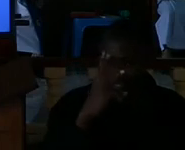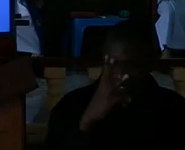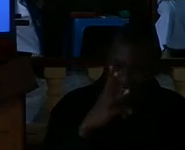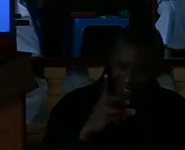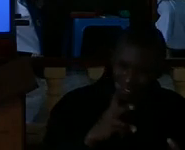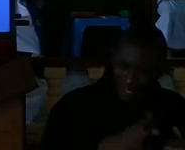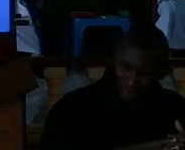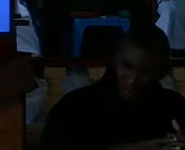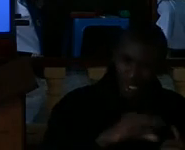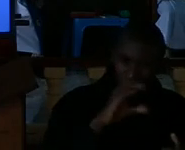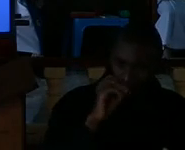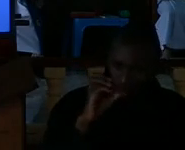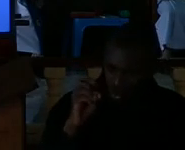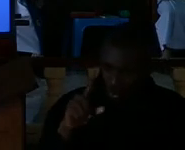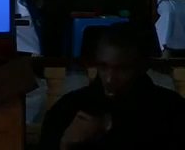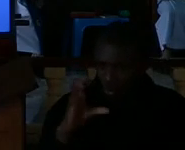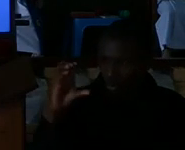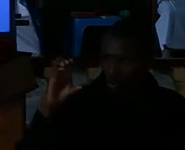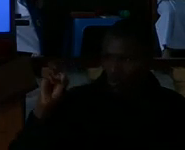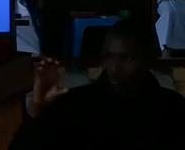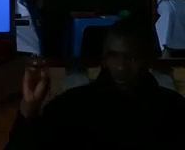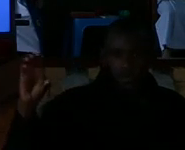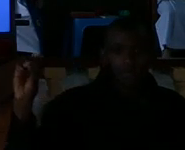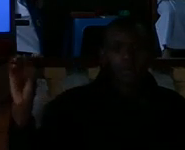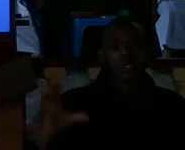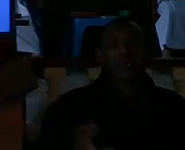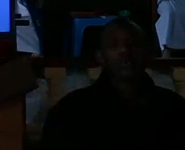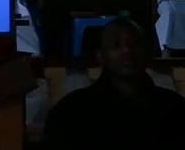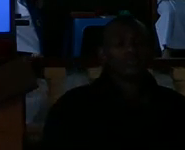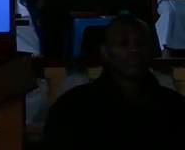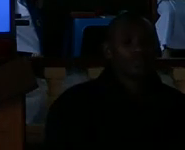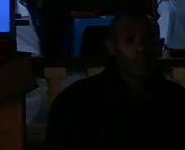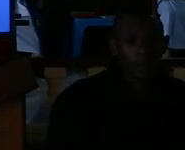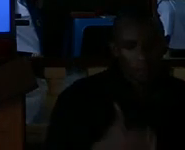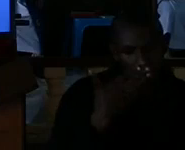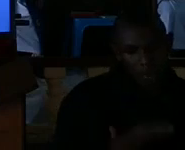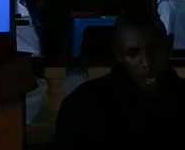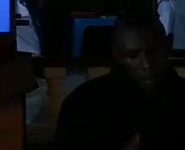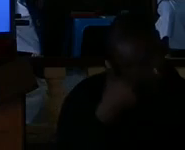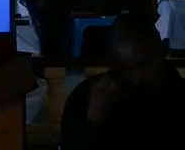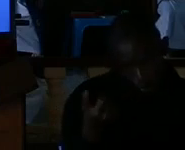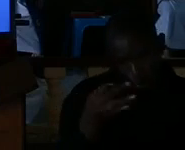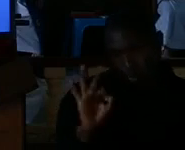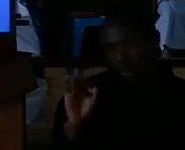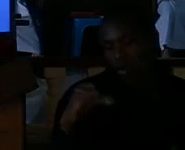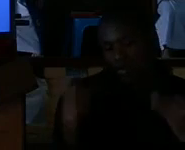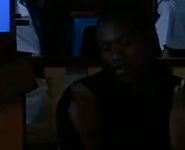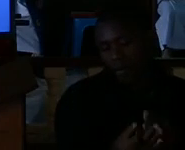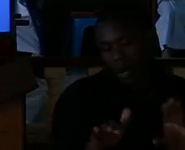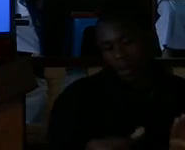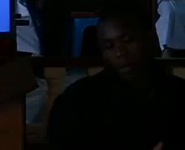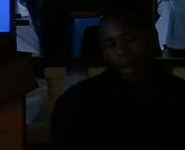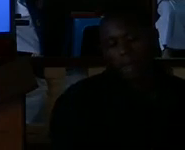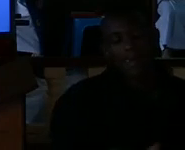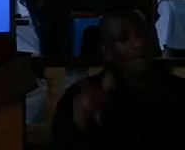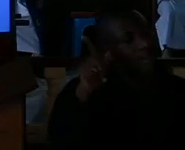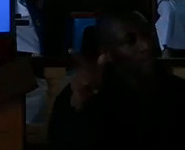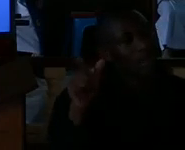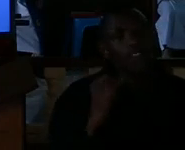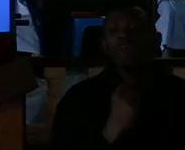nĩ ikũruta wĩra ũrĩa ũngĩ ũrĩ ho nĩ gũcokia ngatho nĩ ũndũ wa families na members arĩa maiguĩte mũgambo na